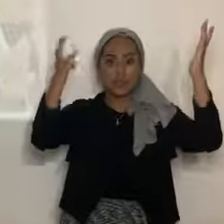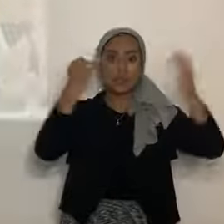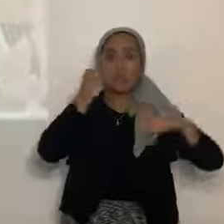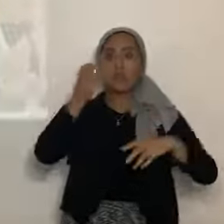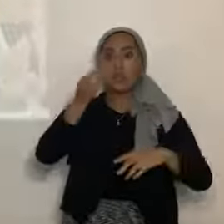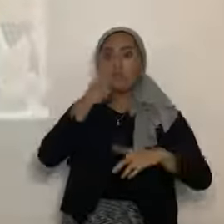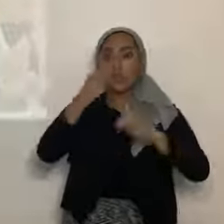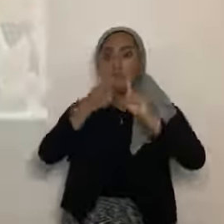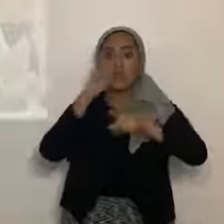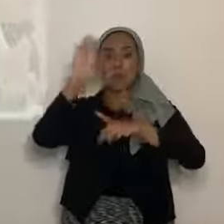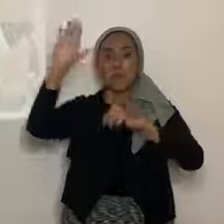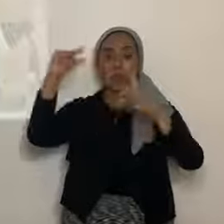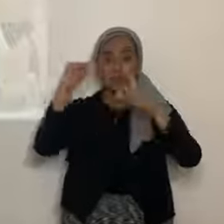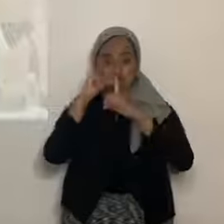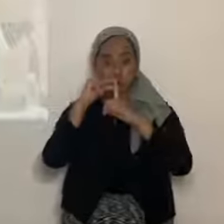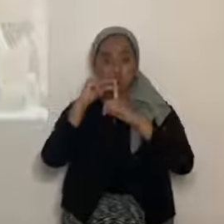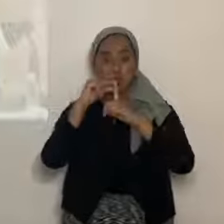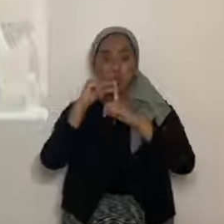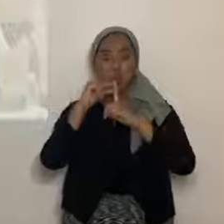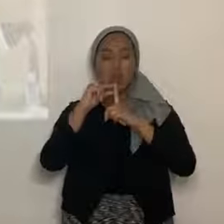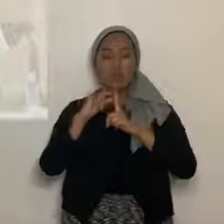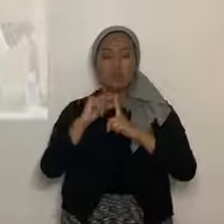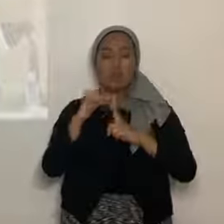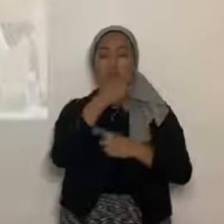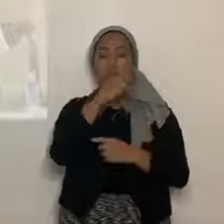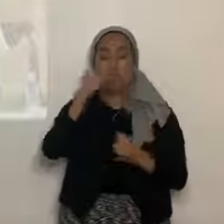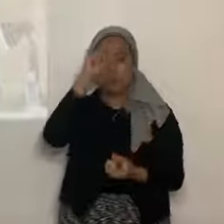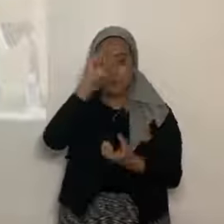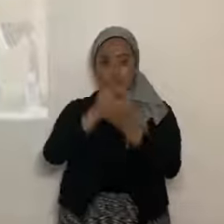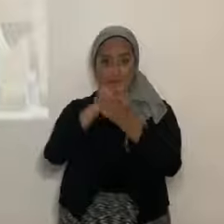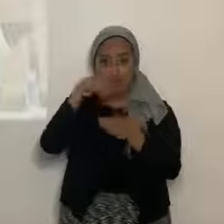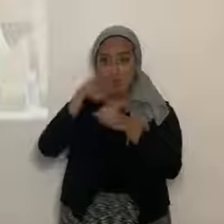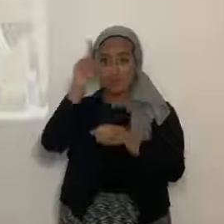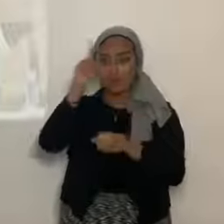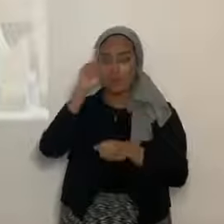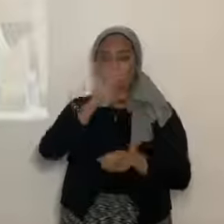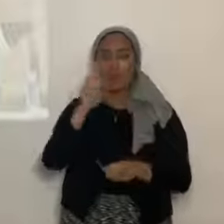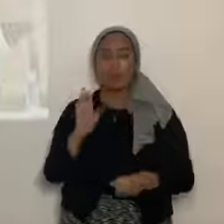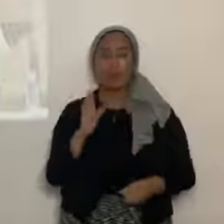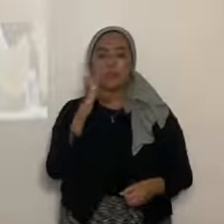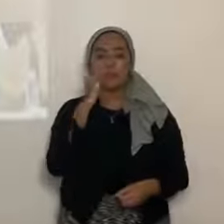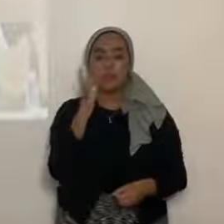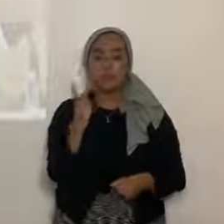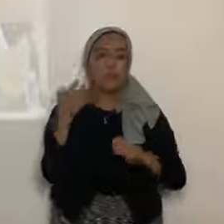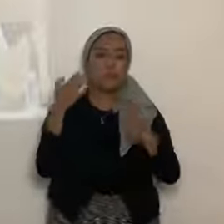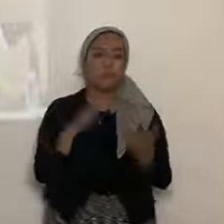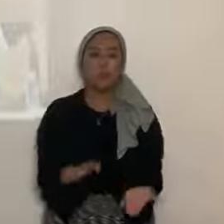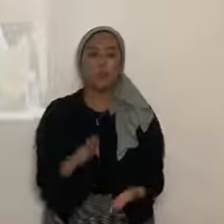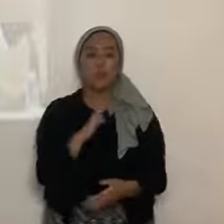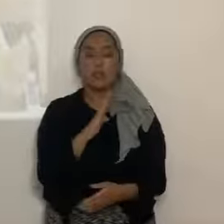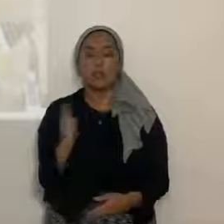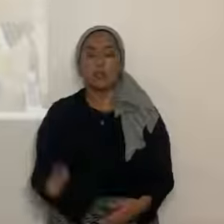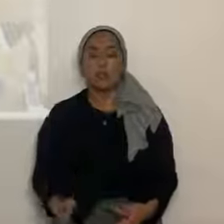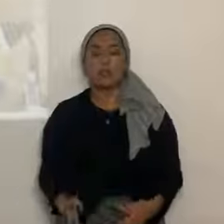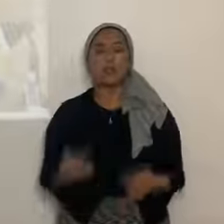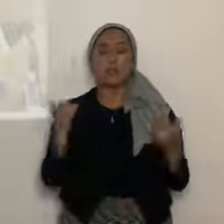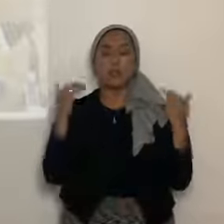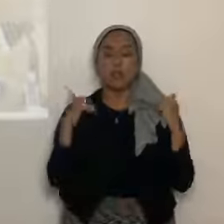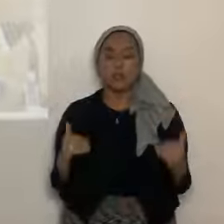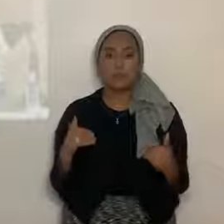palabra no, y cree en él, pues no, verá, no, no tendrá muerte eterna. Ahora, vamos a